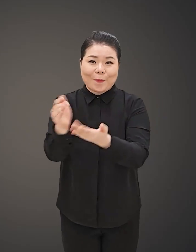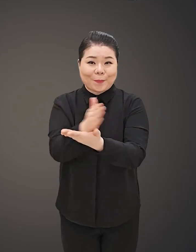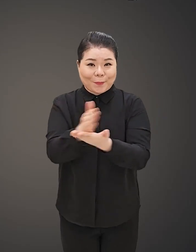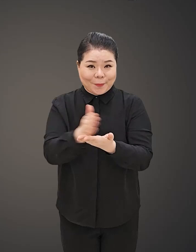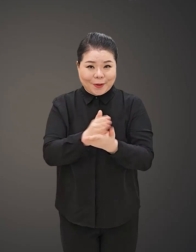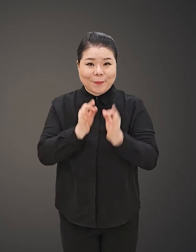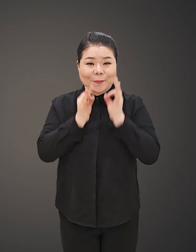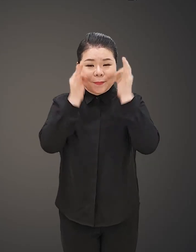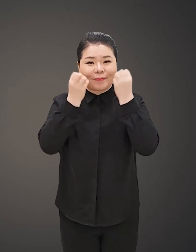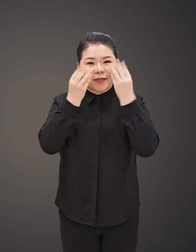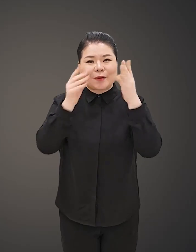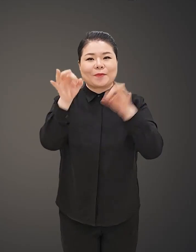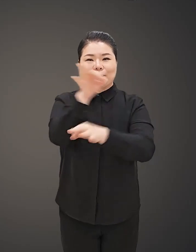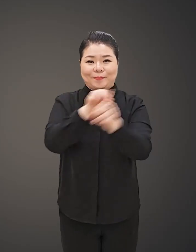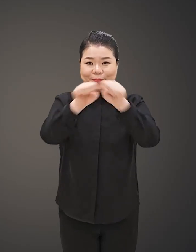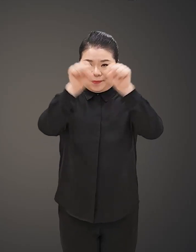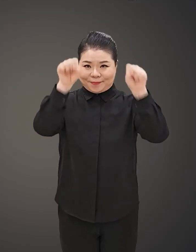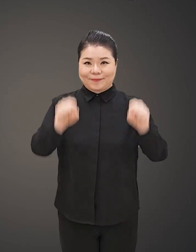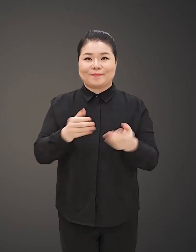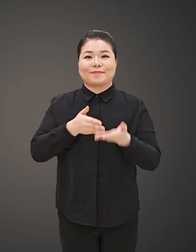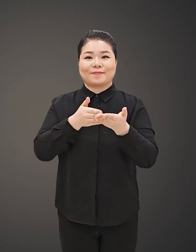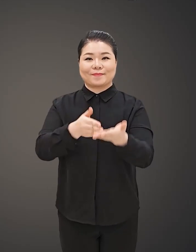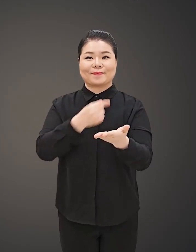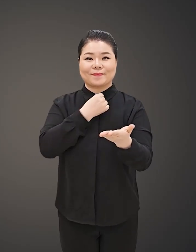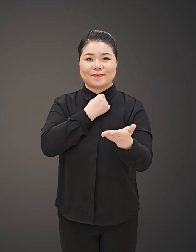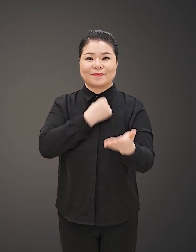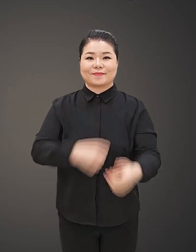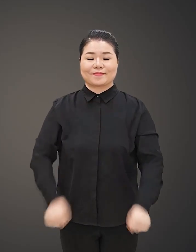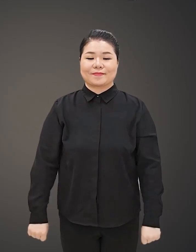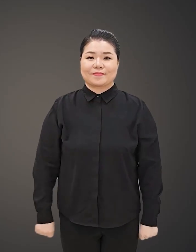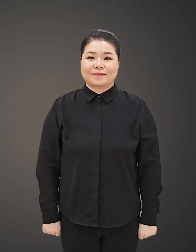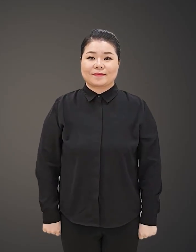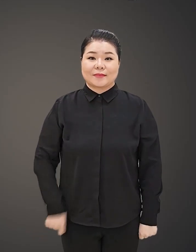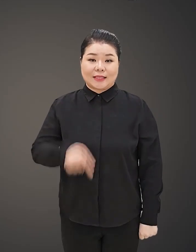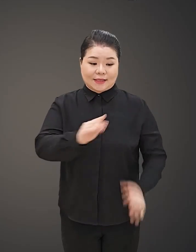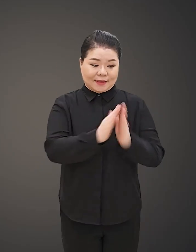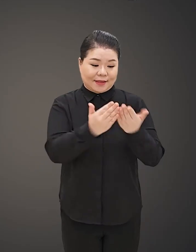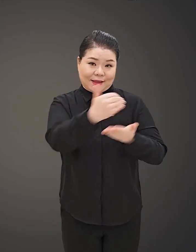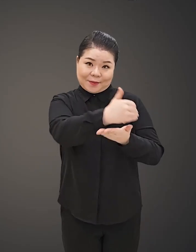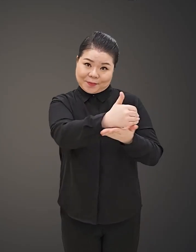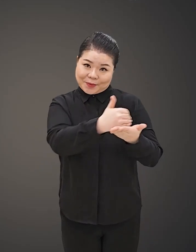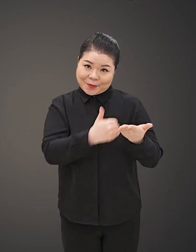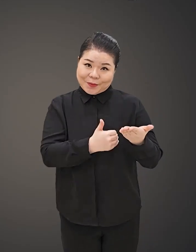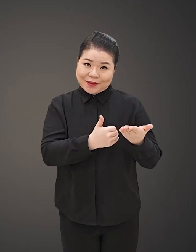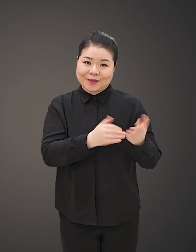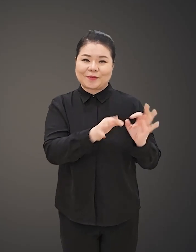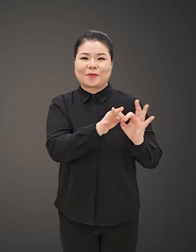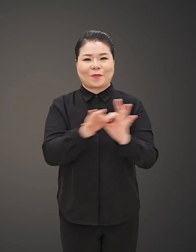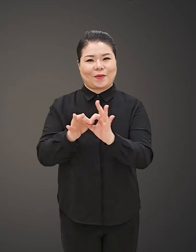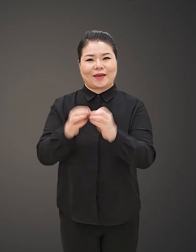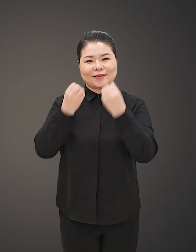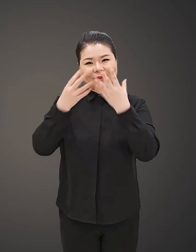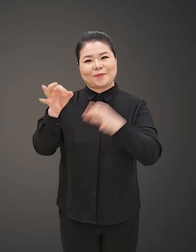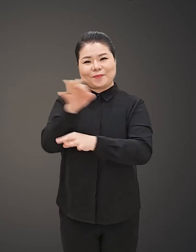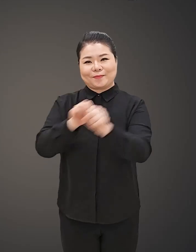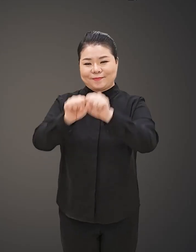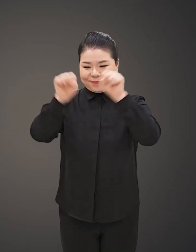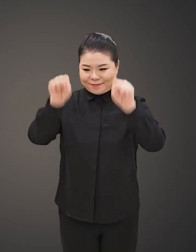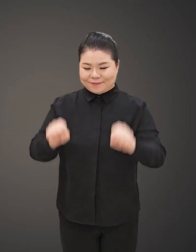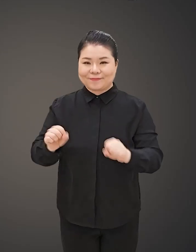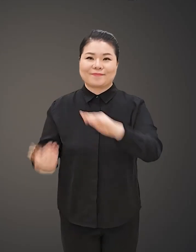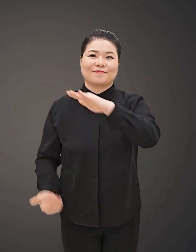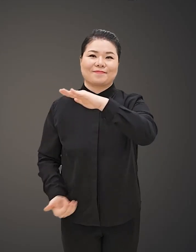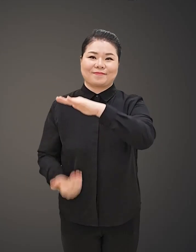애쓰는 새로운 경제 시스템을 제시하고자 합니다. 아무쪼록 이 책에 담긴 이야기가 그것을 실현하는